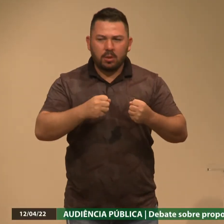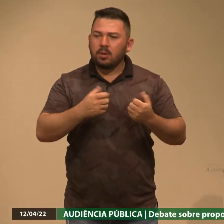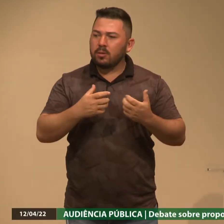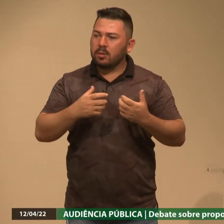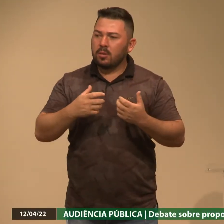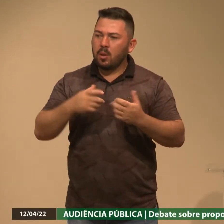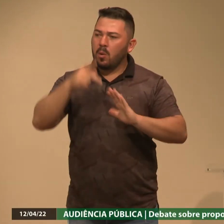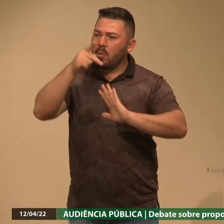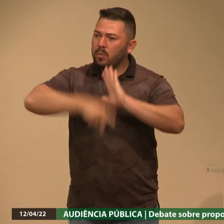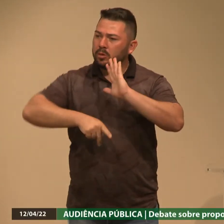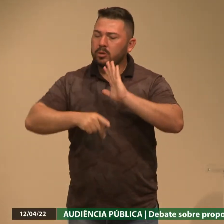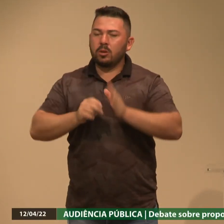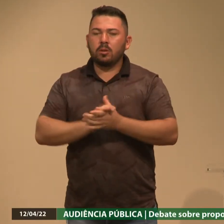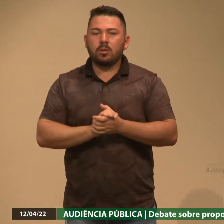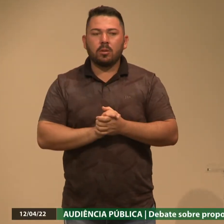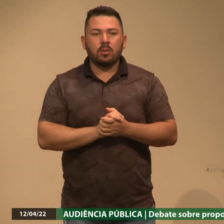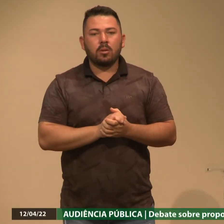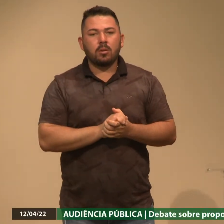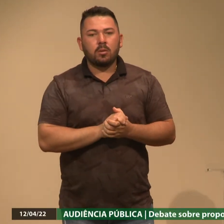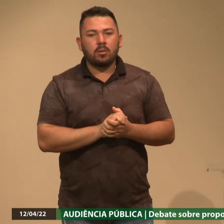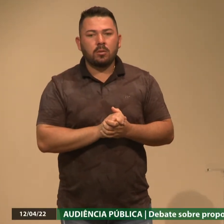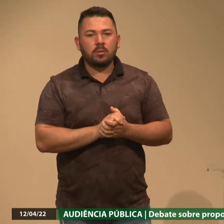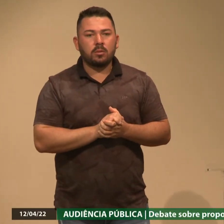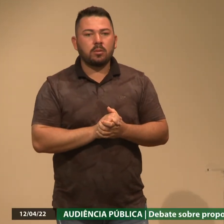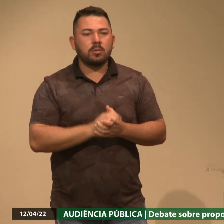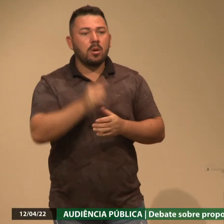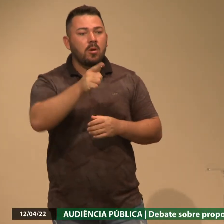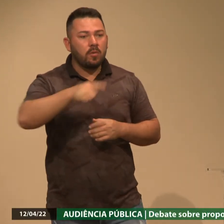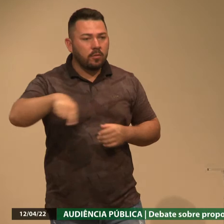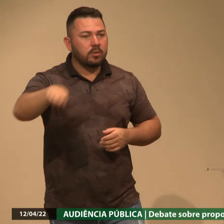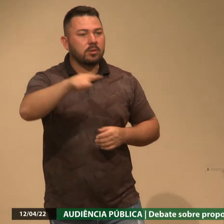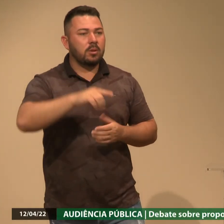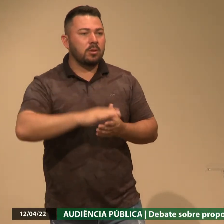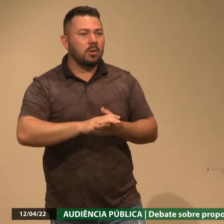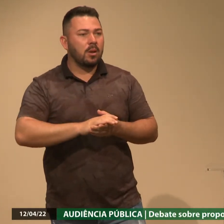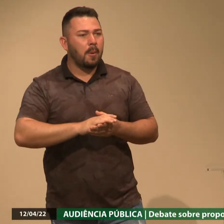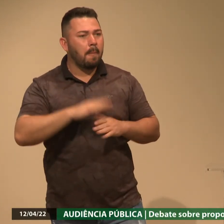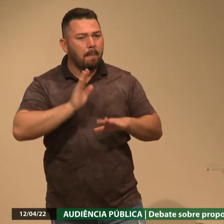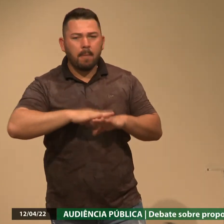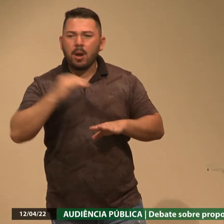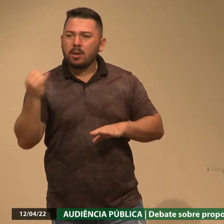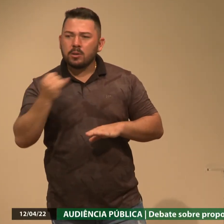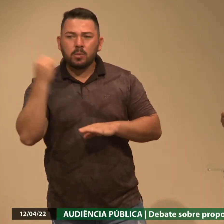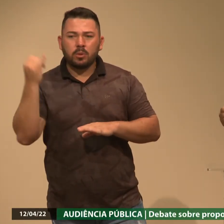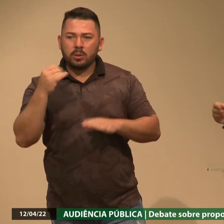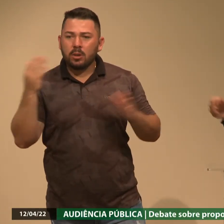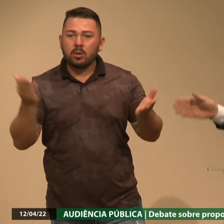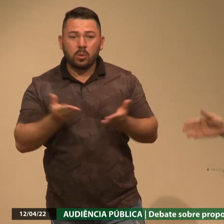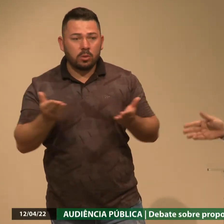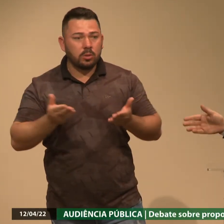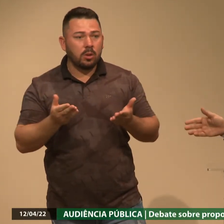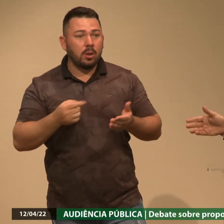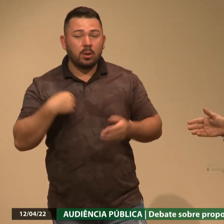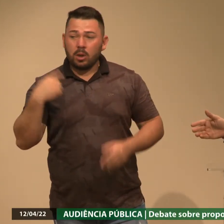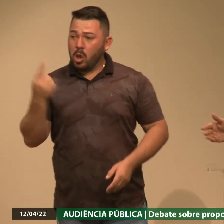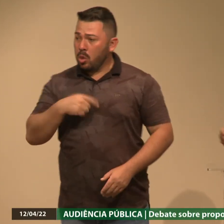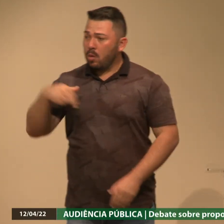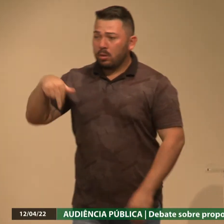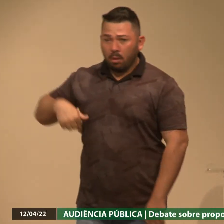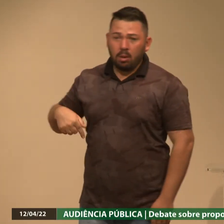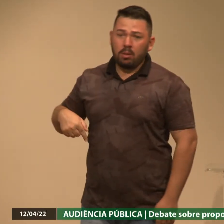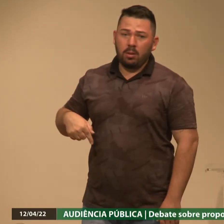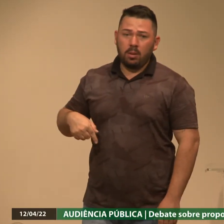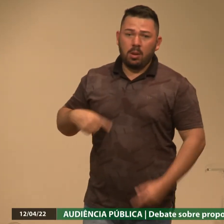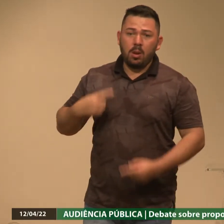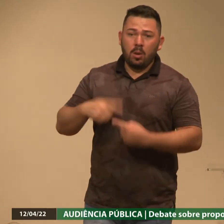projeto porque não vocês são mais importante hoje desculpa do que nós aqui